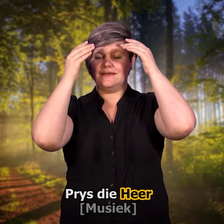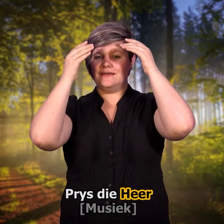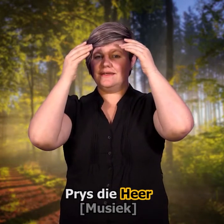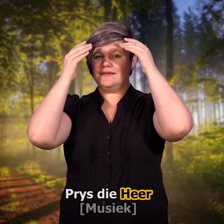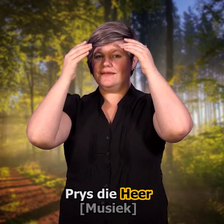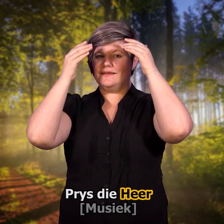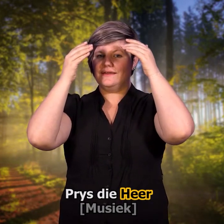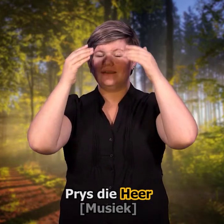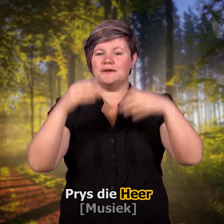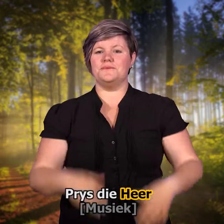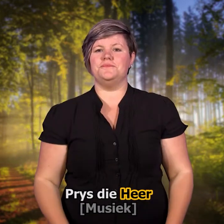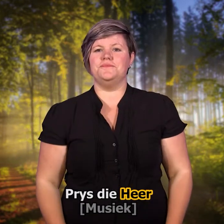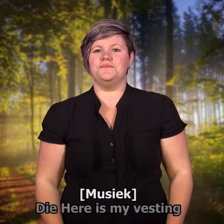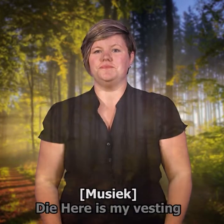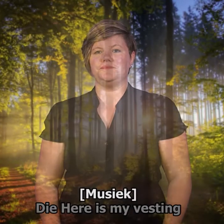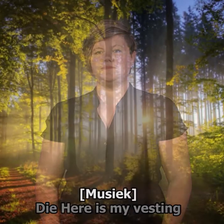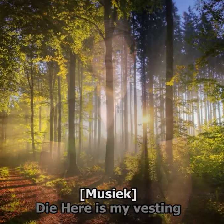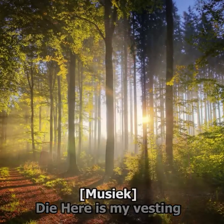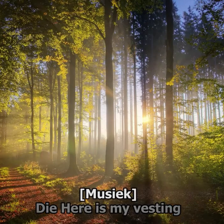Heer.